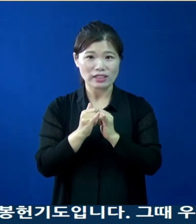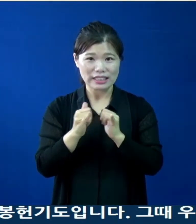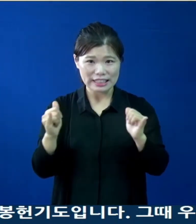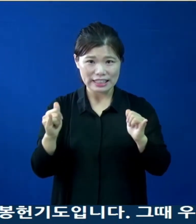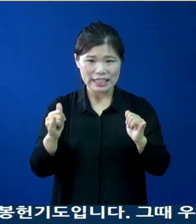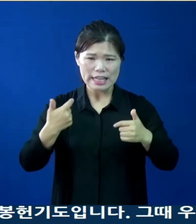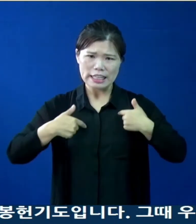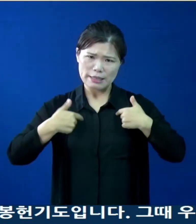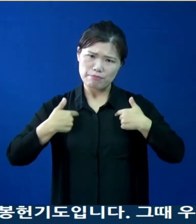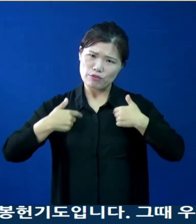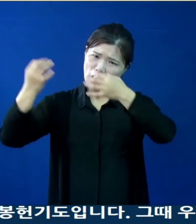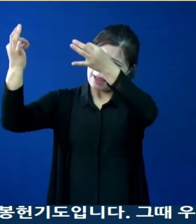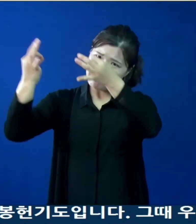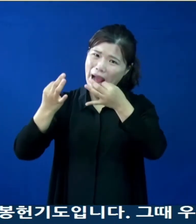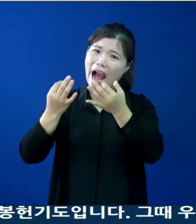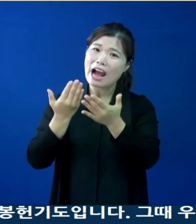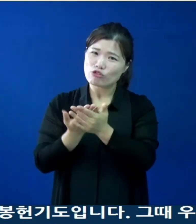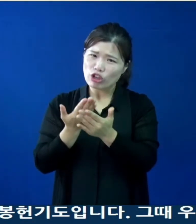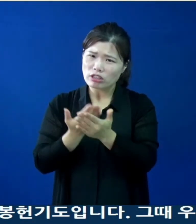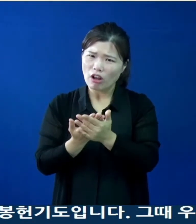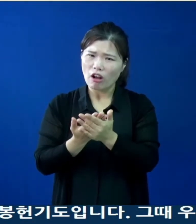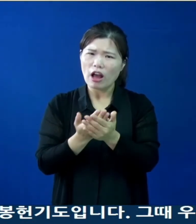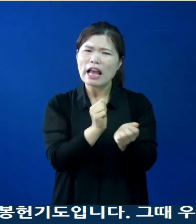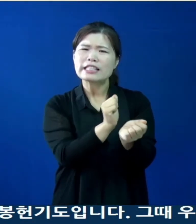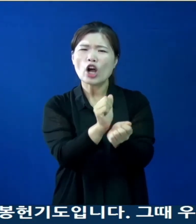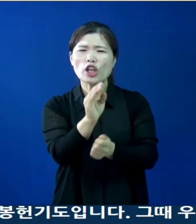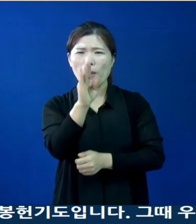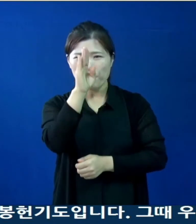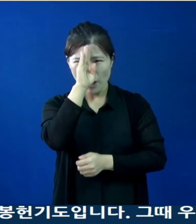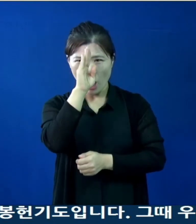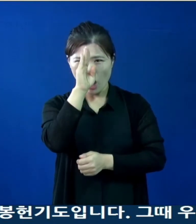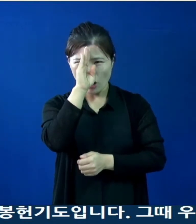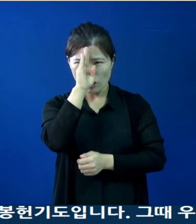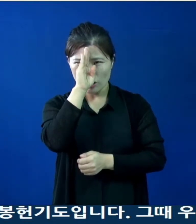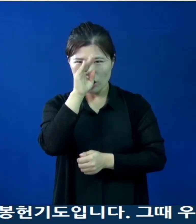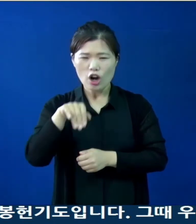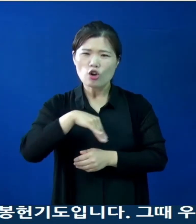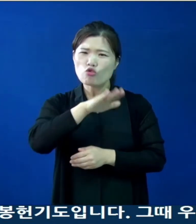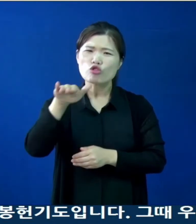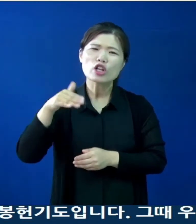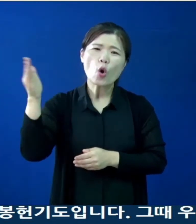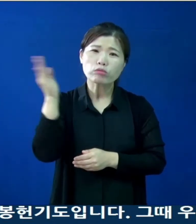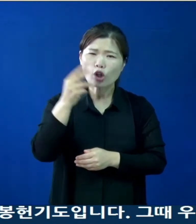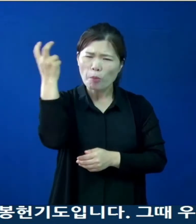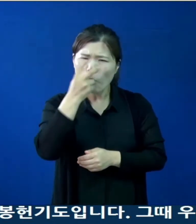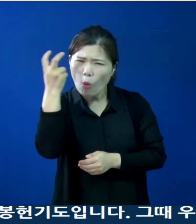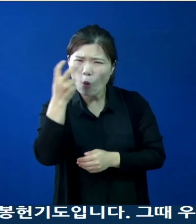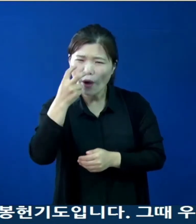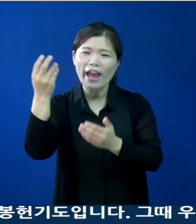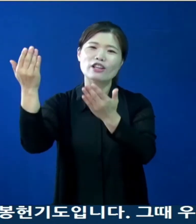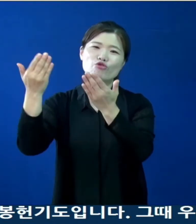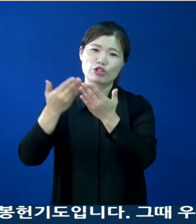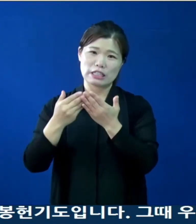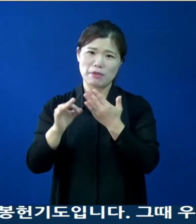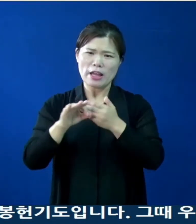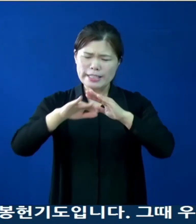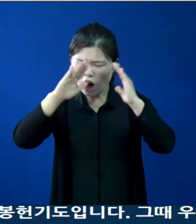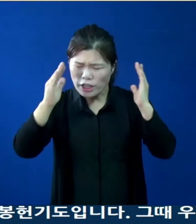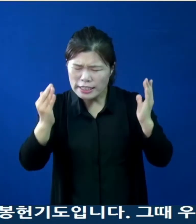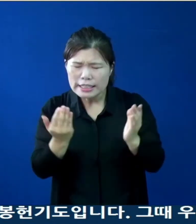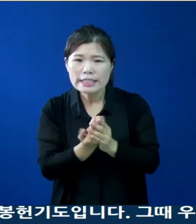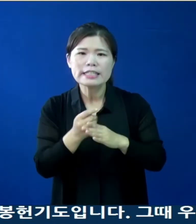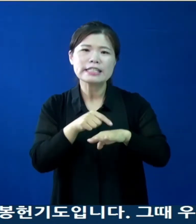기쁘게 보사 이 전염병을 으로부터 보호해 주시면 우리가 전심으로 주님을 섬기는